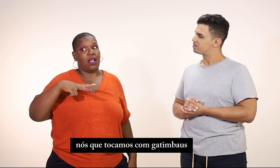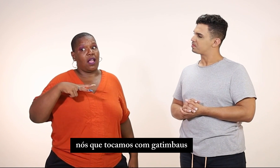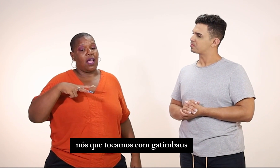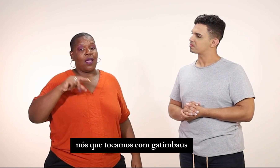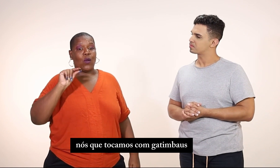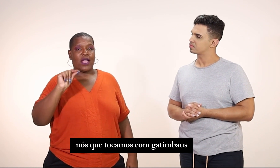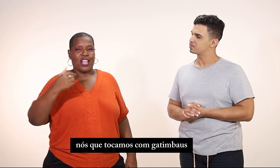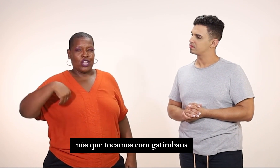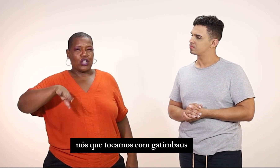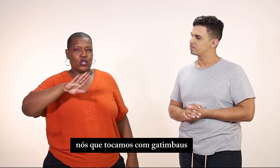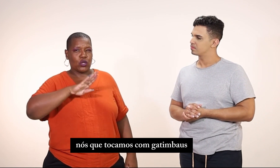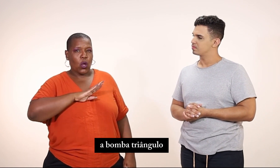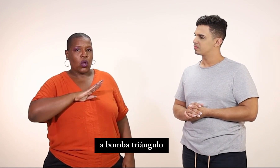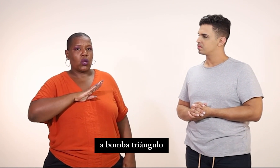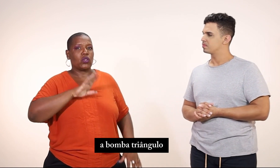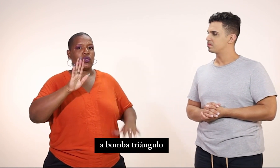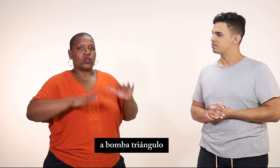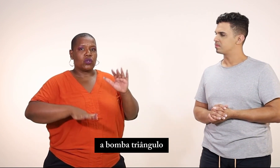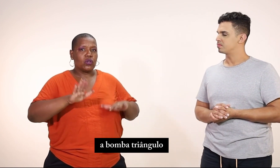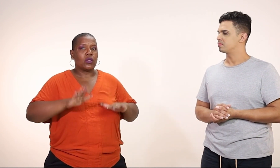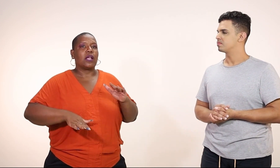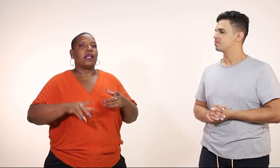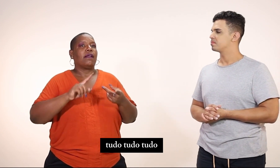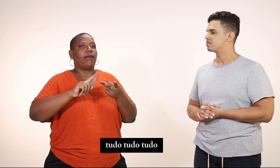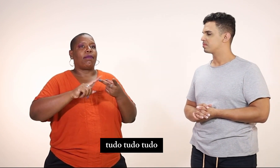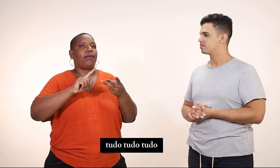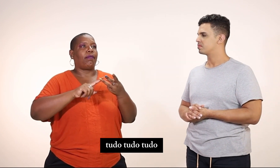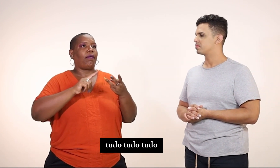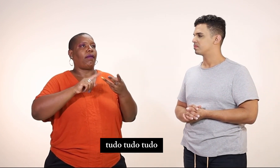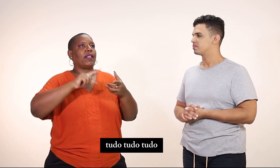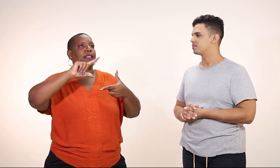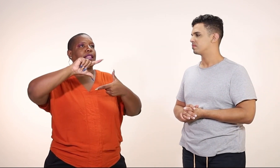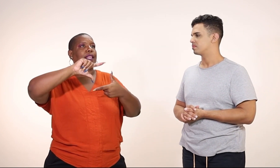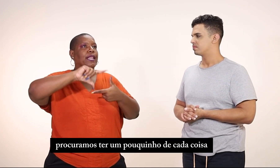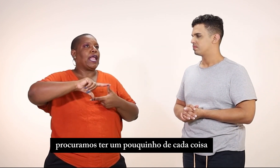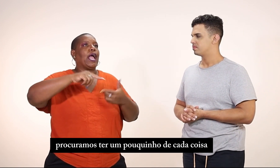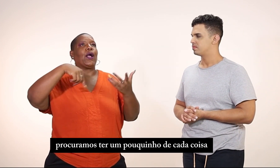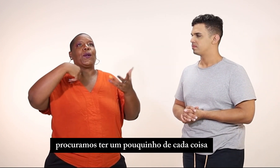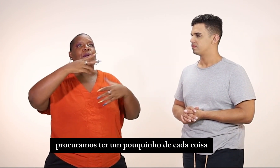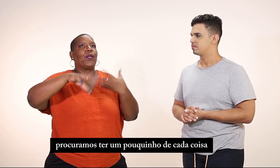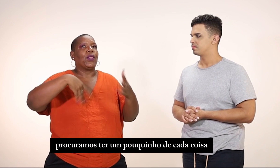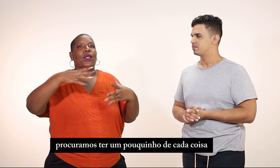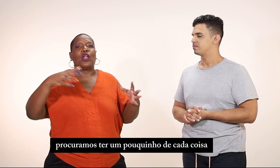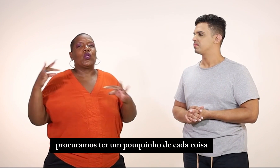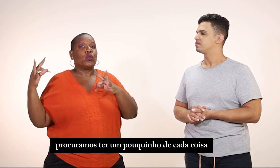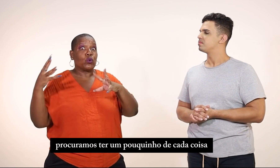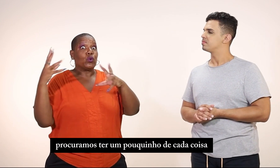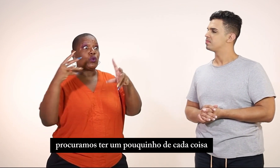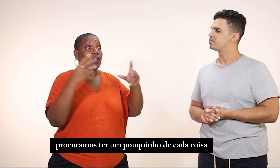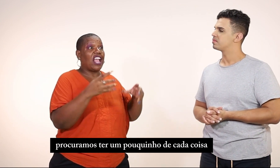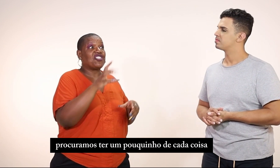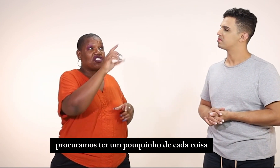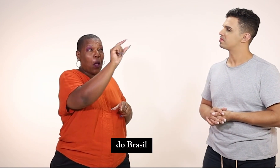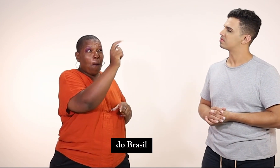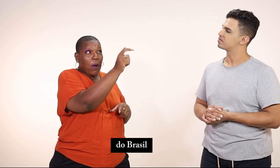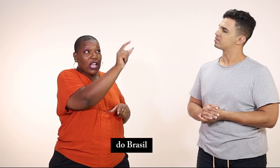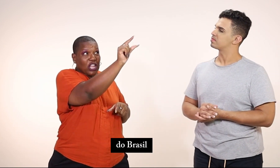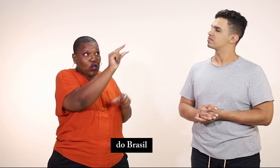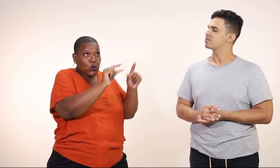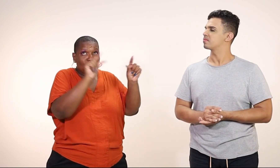tocamos conga, timbal, zabumba, triângulo, tudo, procuramos enorme. ter um pouquinho de cada coisa do Brasil,